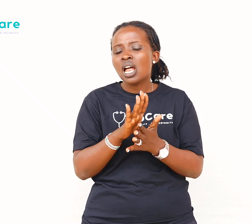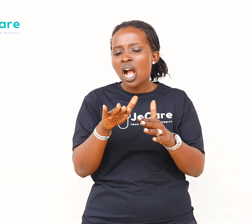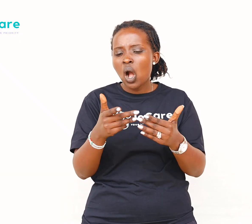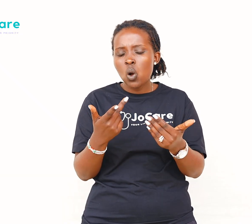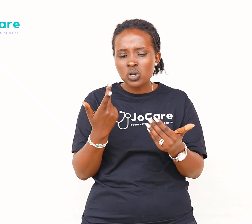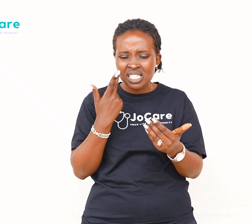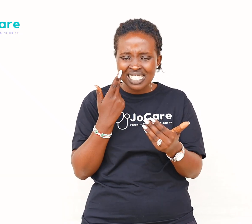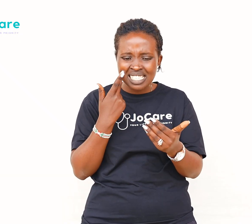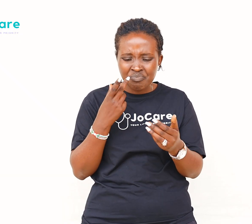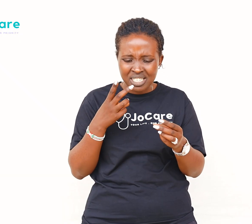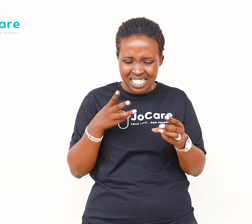buryo